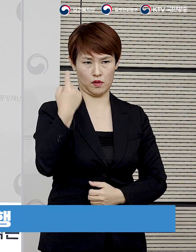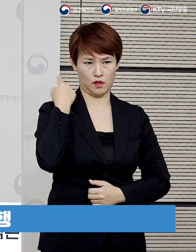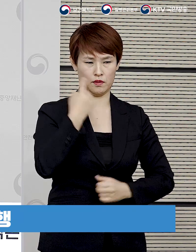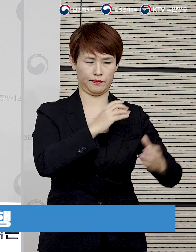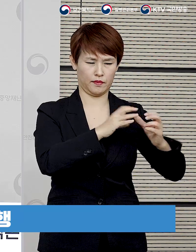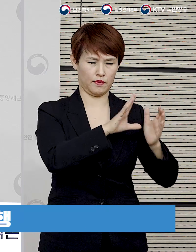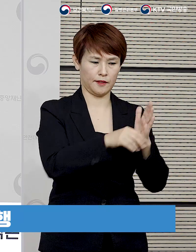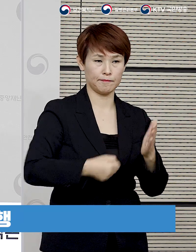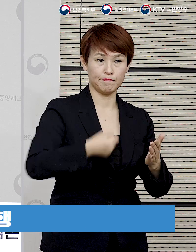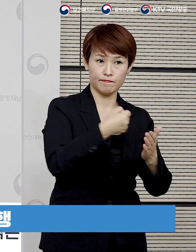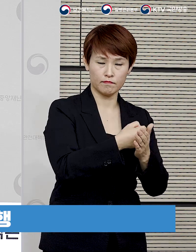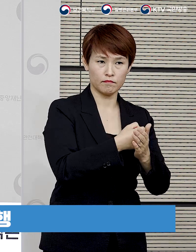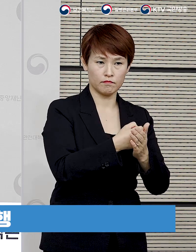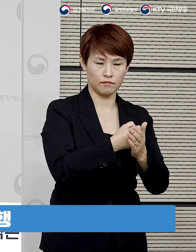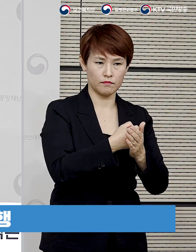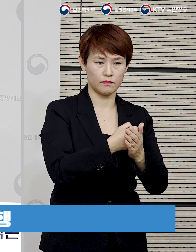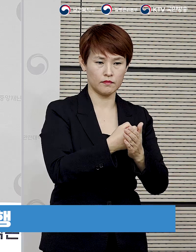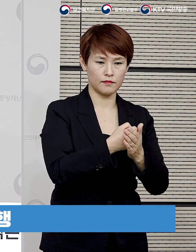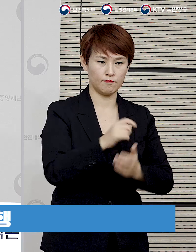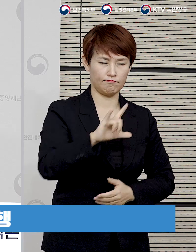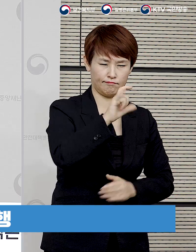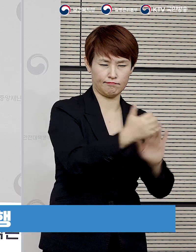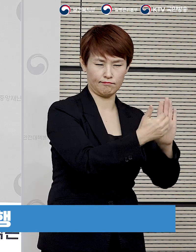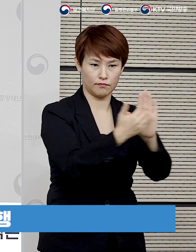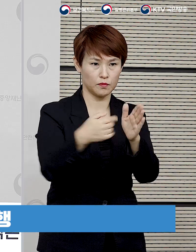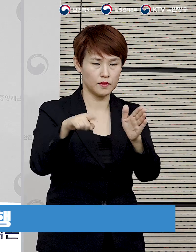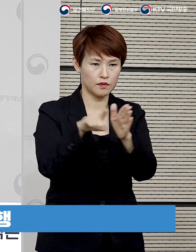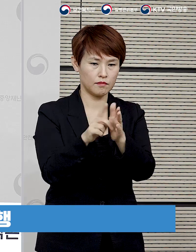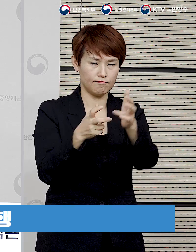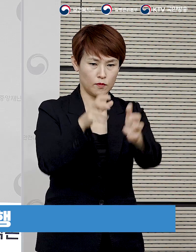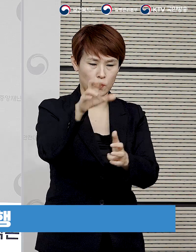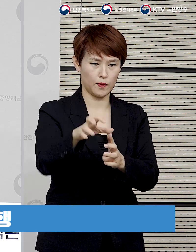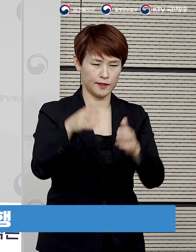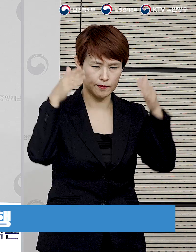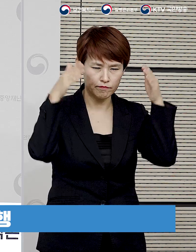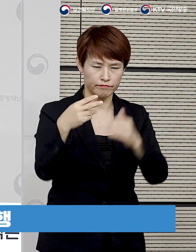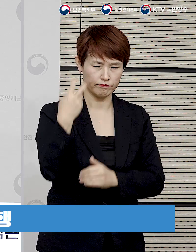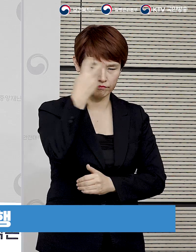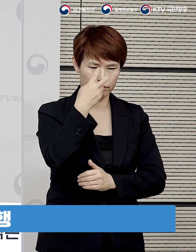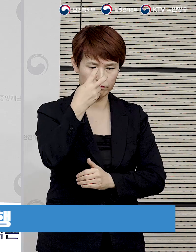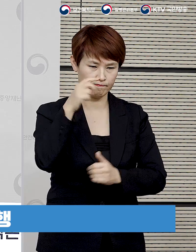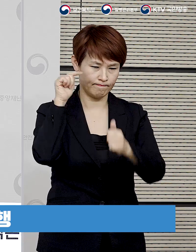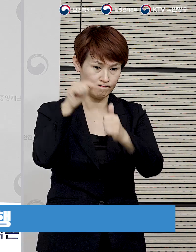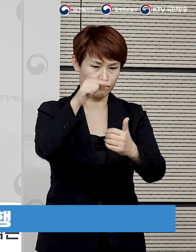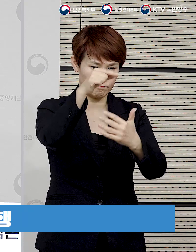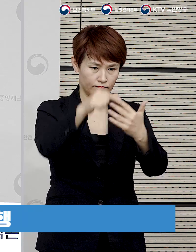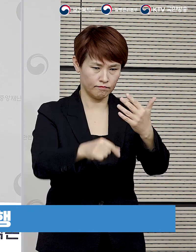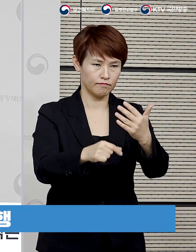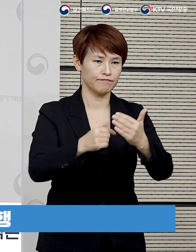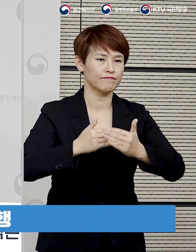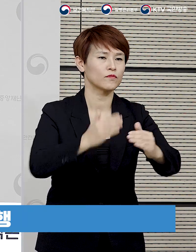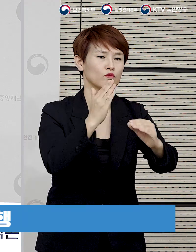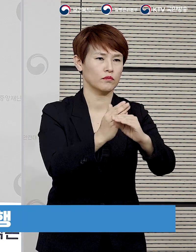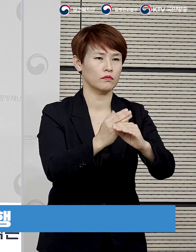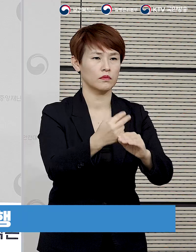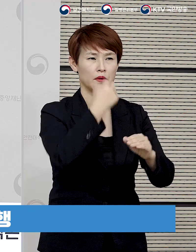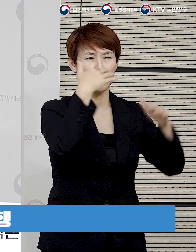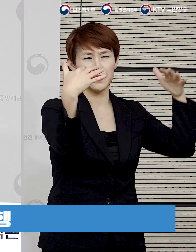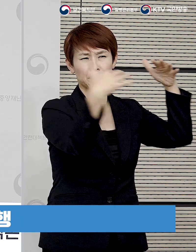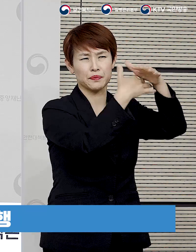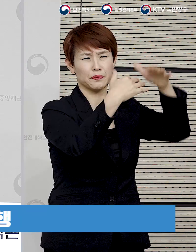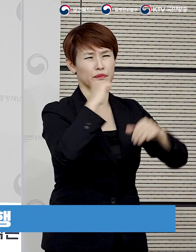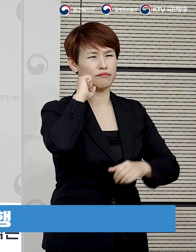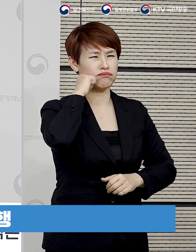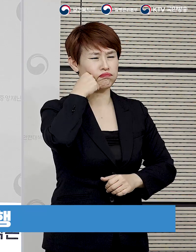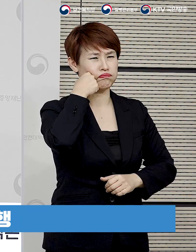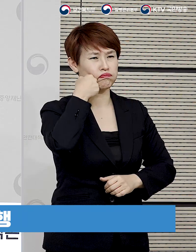정부는 어제 중대본 회의에서 결정한 코로나19 예방을 위한 사업장 집중관리 지침을 마련하여 시행하고 있습니다.